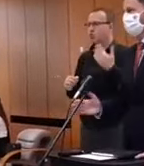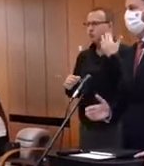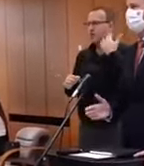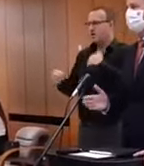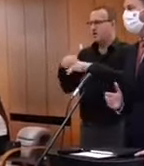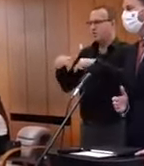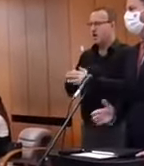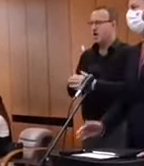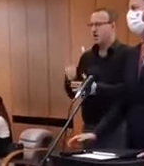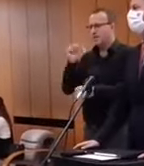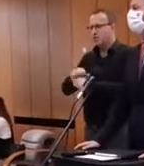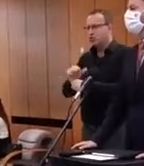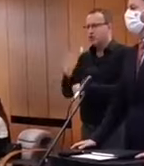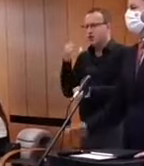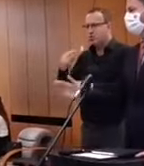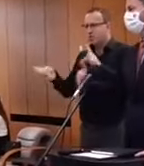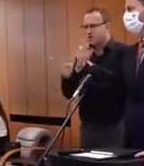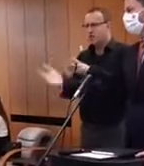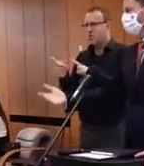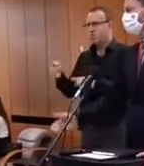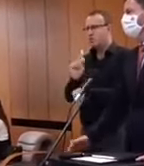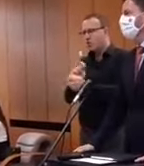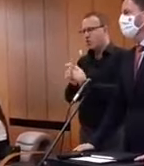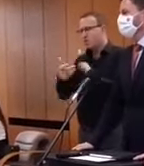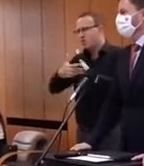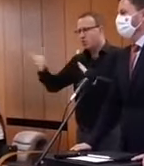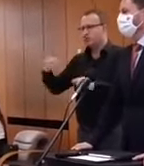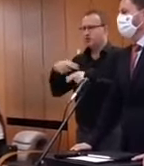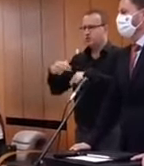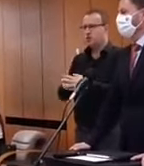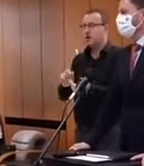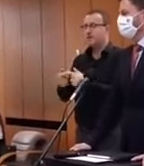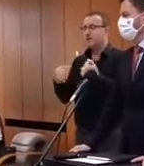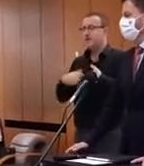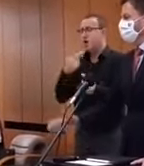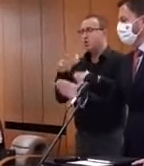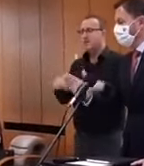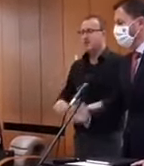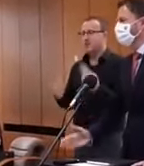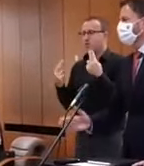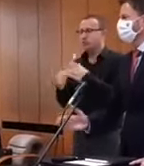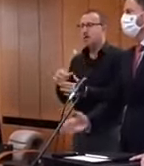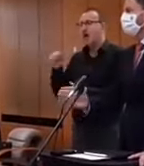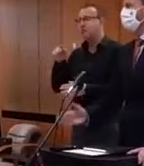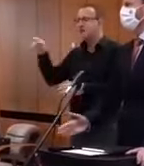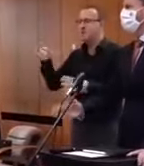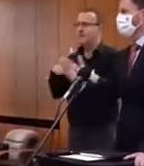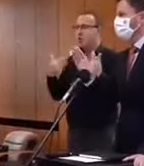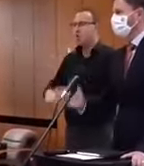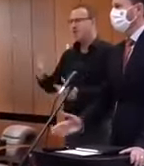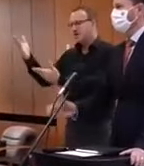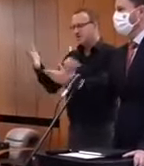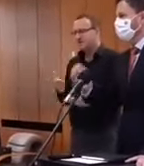niekoľko diskusí, naposledy minulý týždeň som sa s ním o tom bavil a dohodli sme si pokračovanie. Čiže pre mňa ako pre premiéra je dôležité, aby dal na stôl